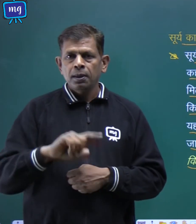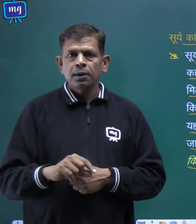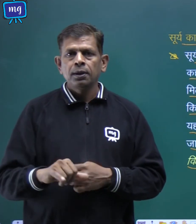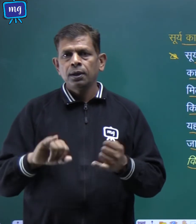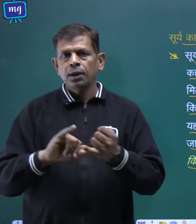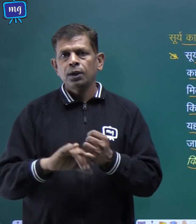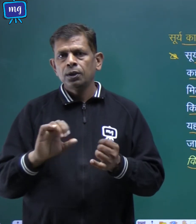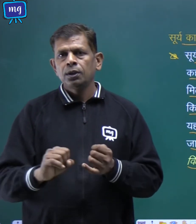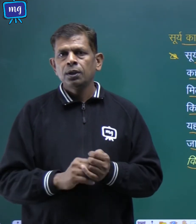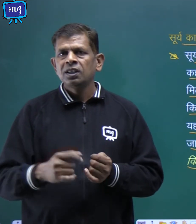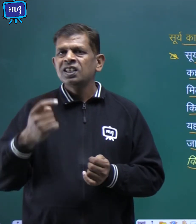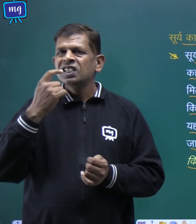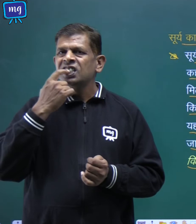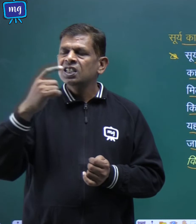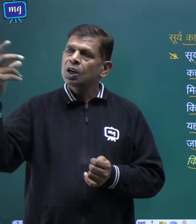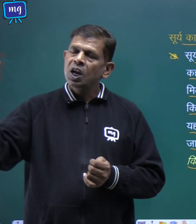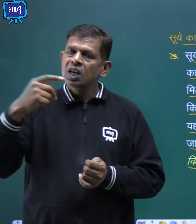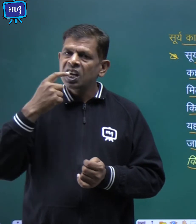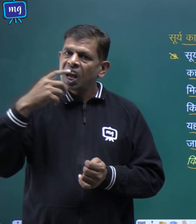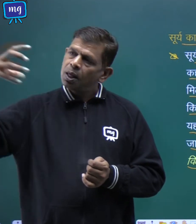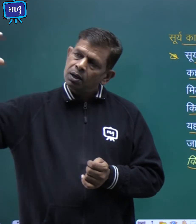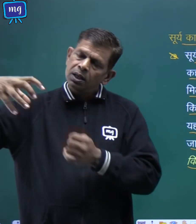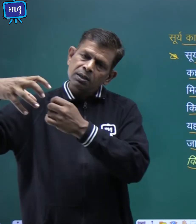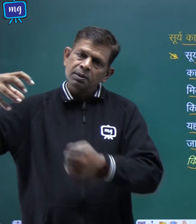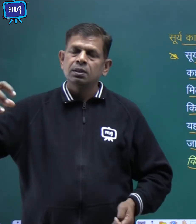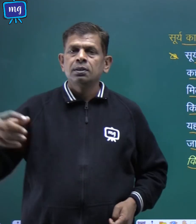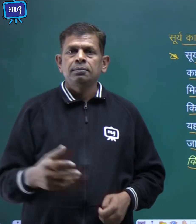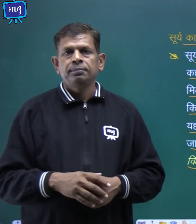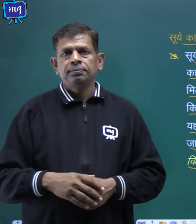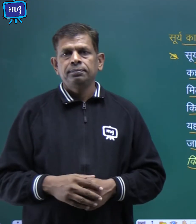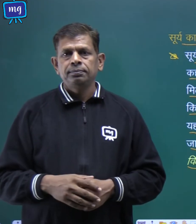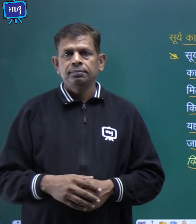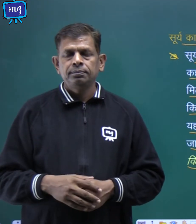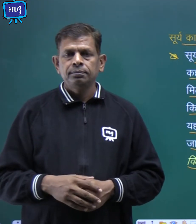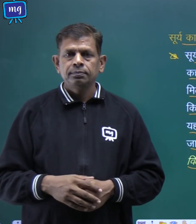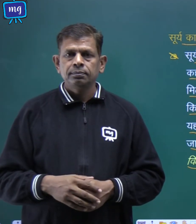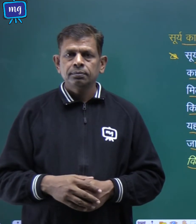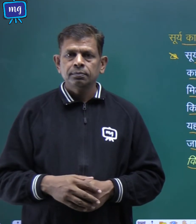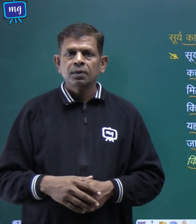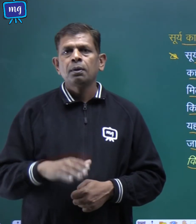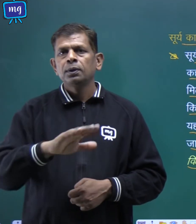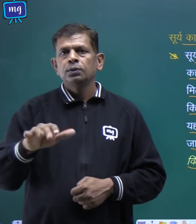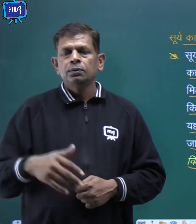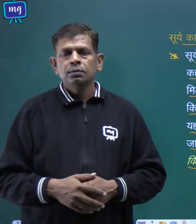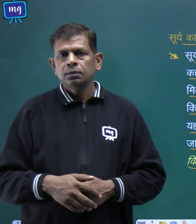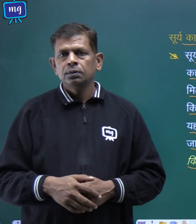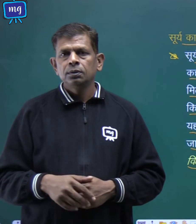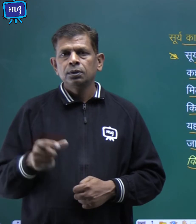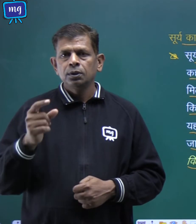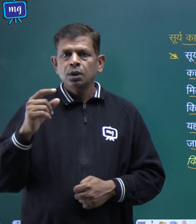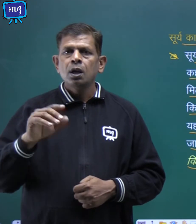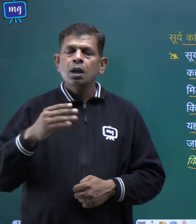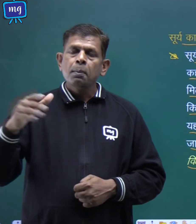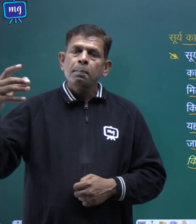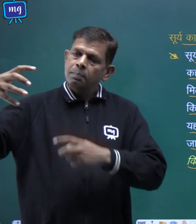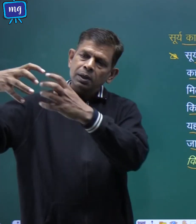यह श्वेत प्रकाश भी कहलाता है। बच्चों, जब प्रकाश